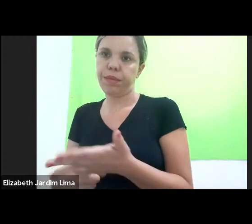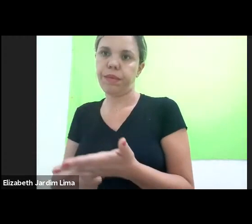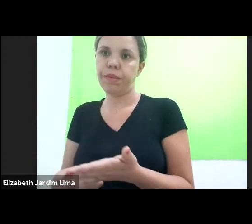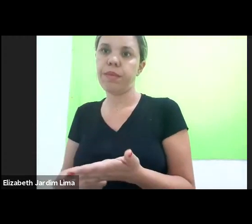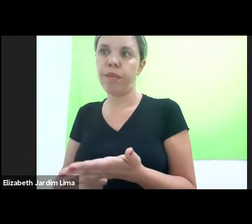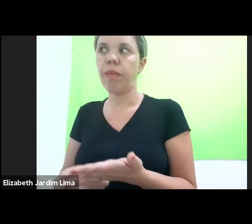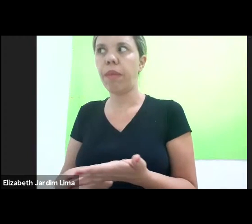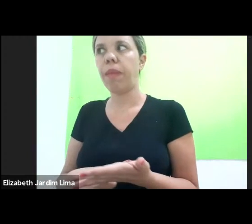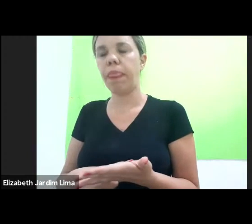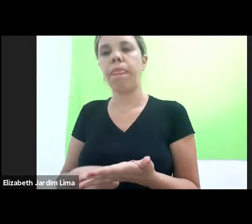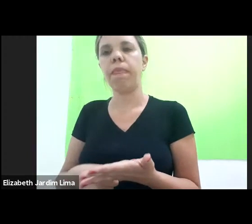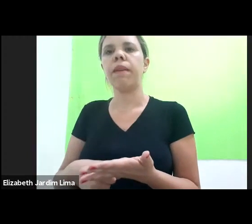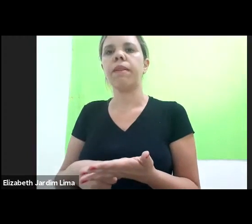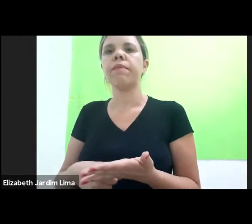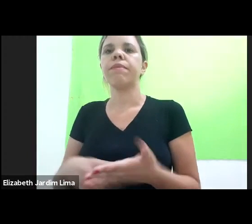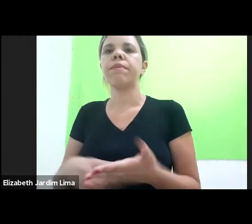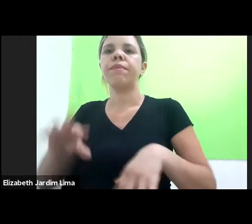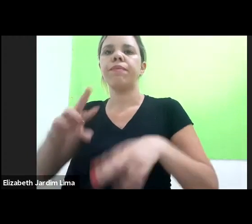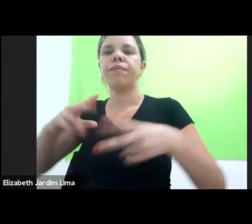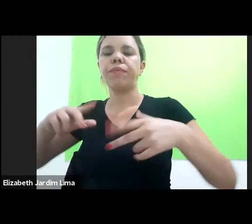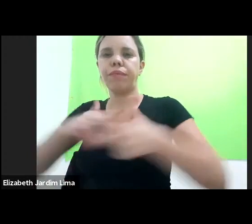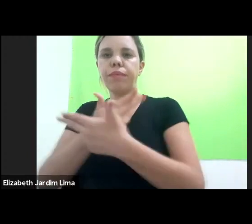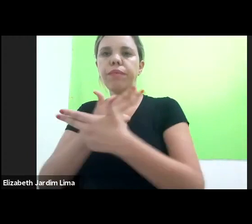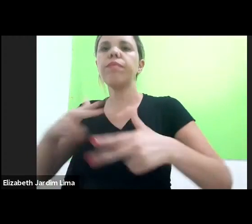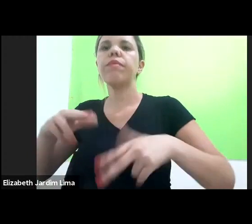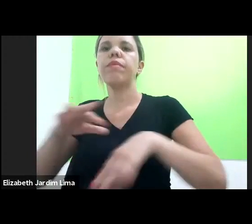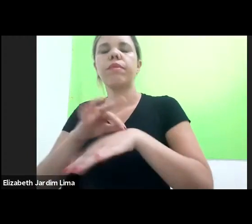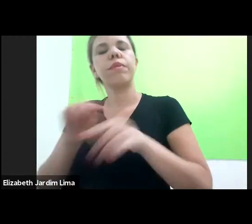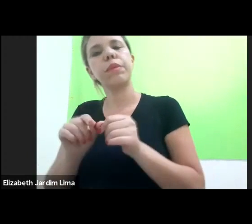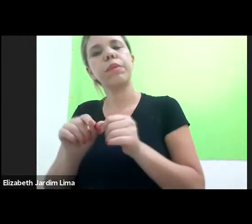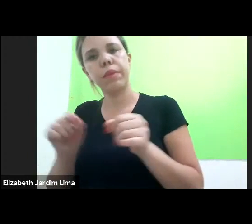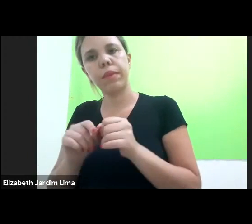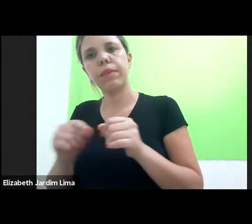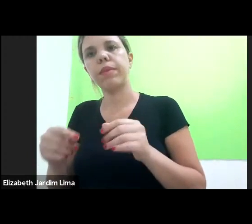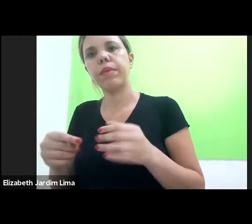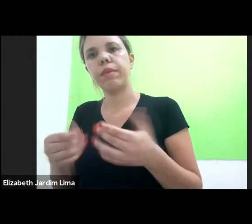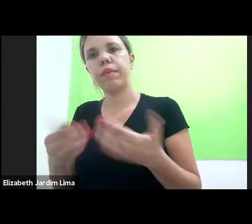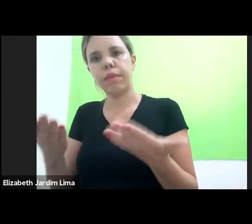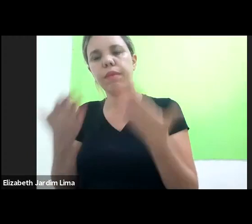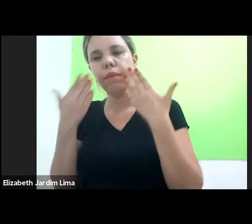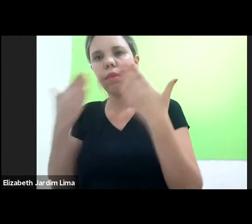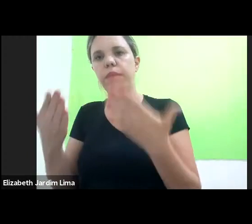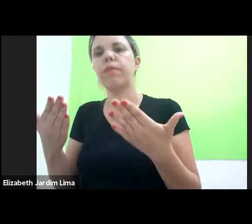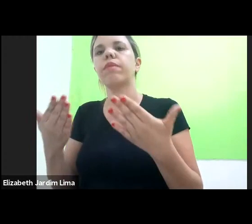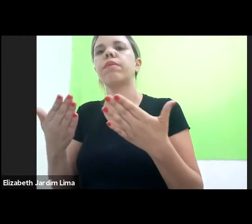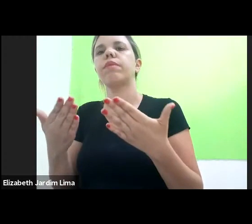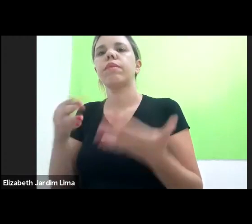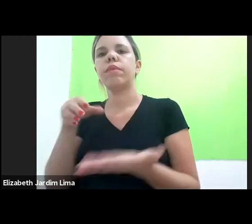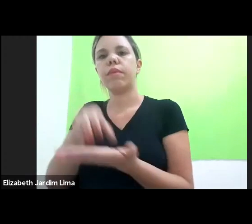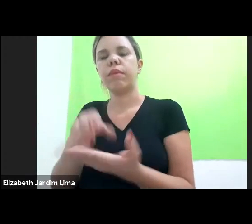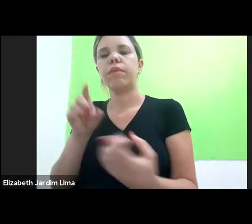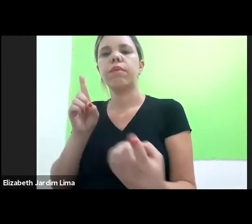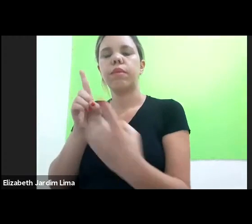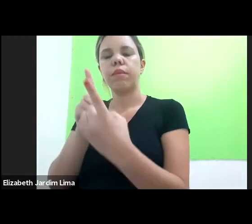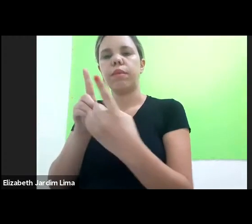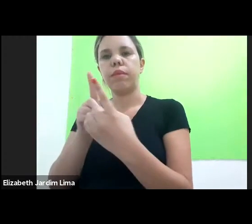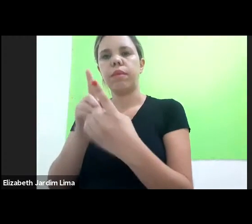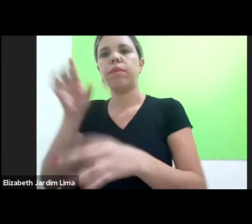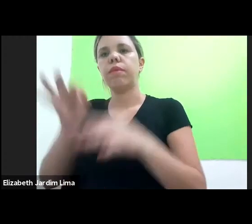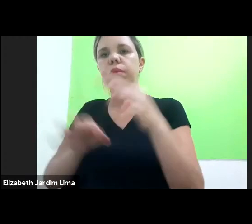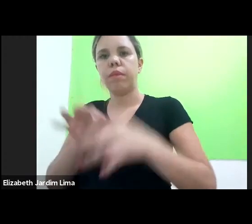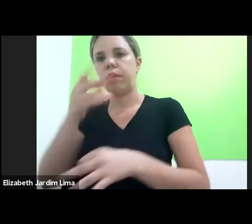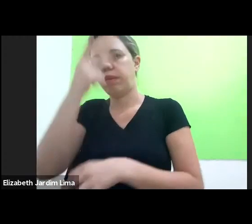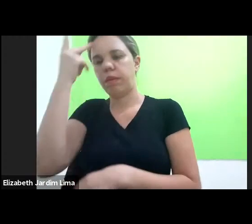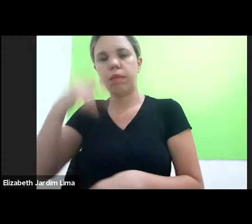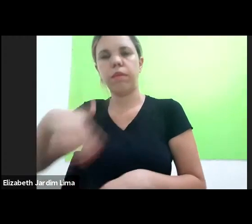também de prestar também uma assistência jurídica para os nossos povos e